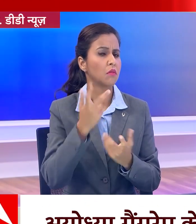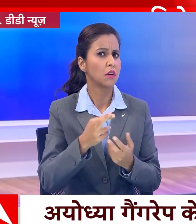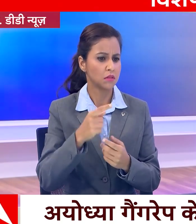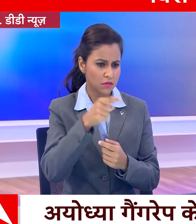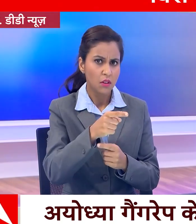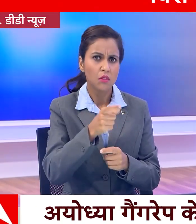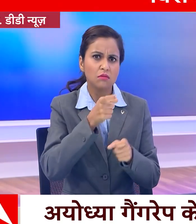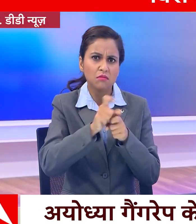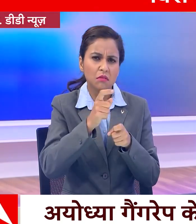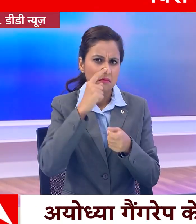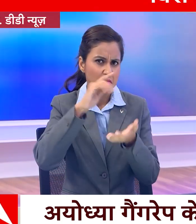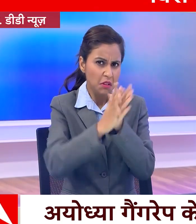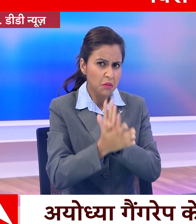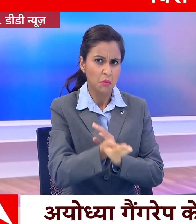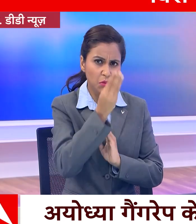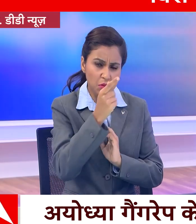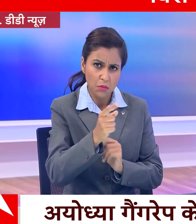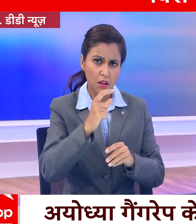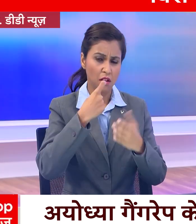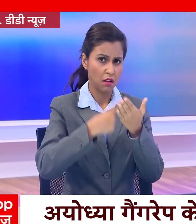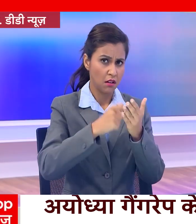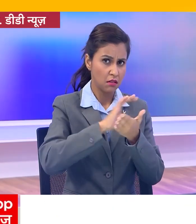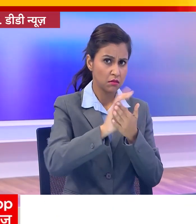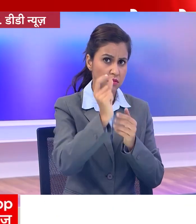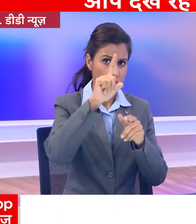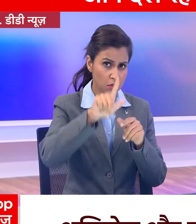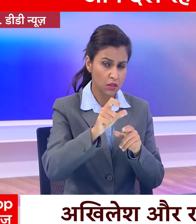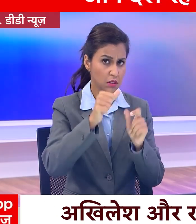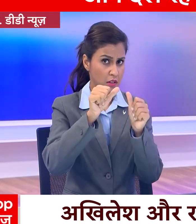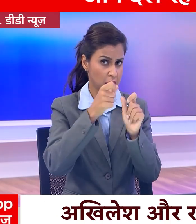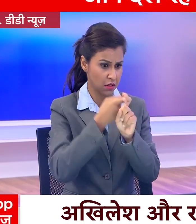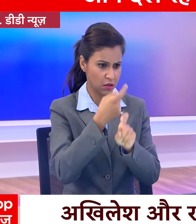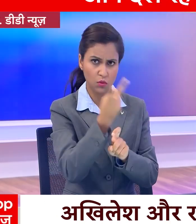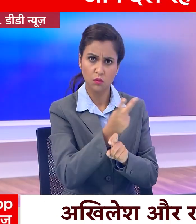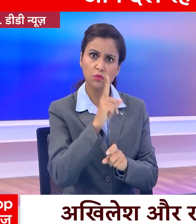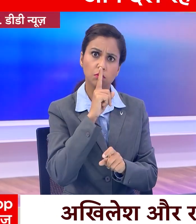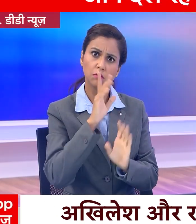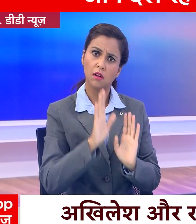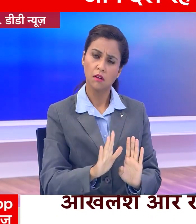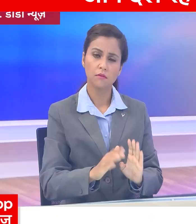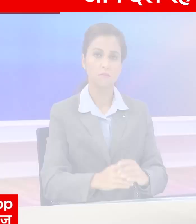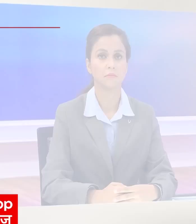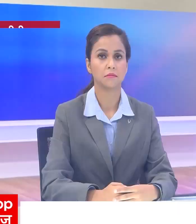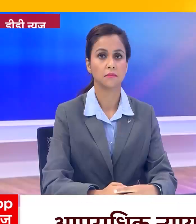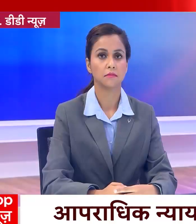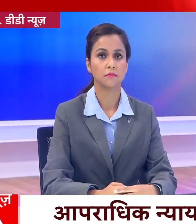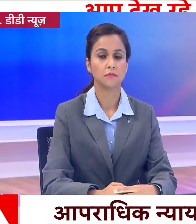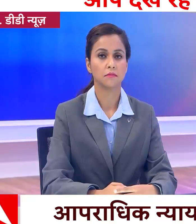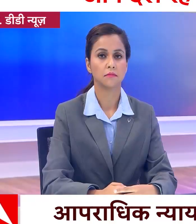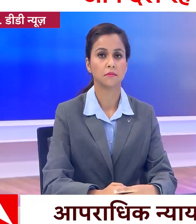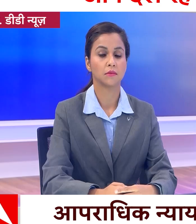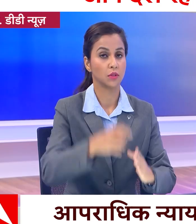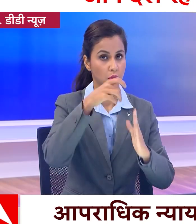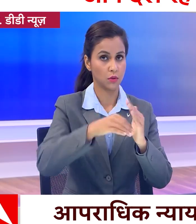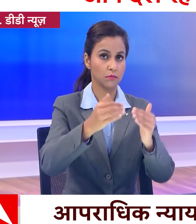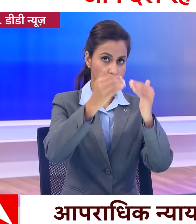है इसलिए राहुल गांधी अखिलेश यादव और तेजस्वी यादव इस घटना पर चुप हैं खबरों में